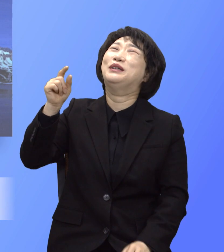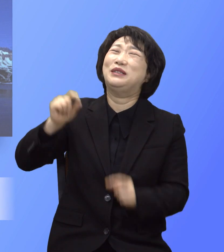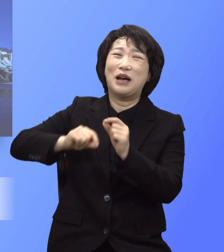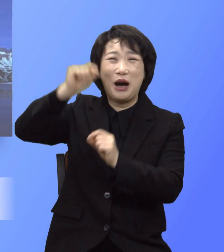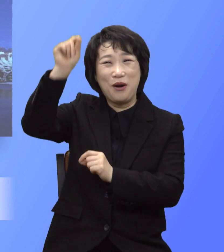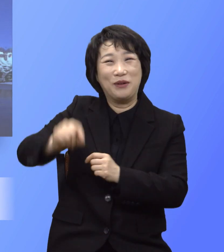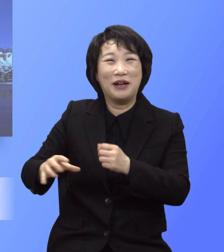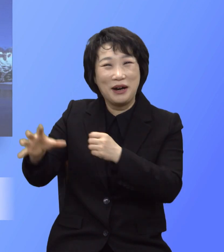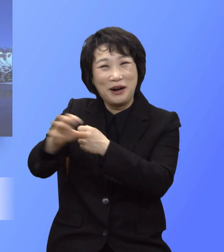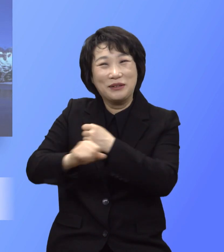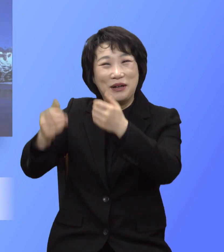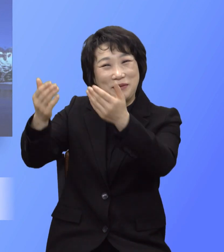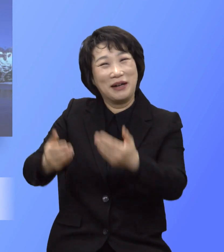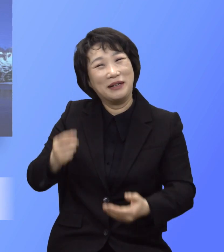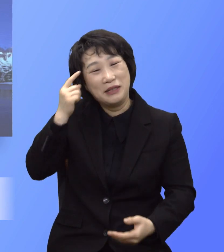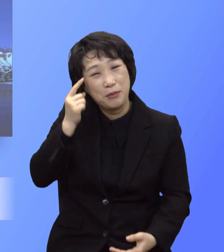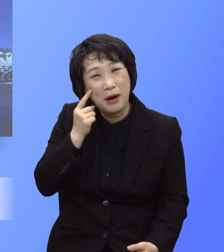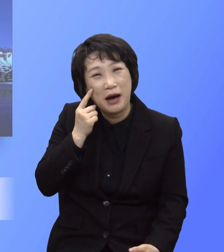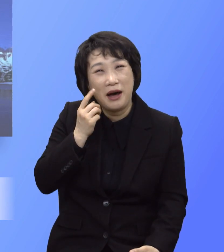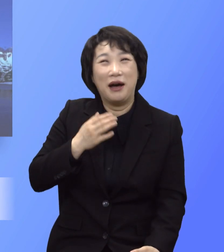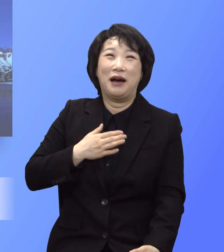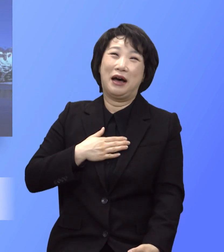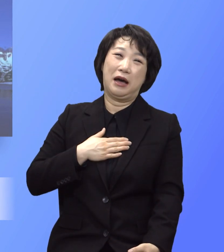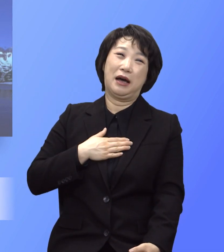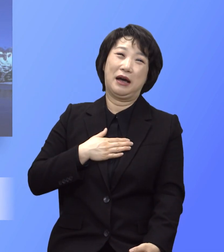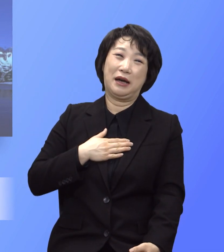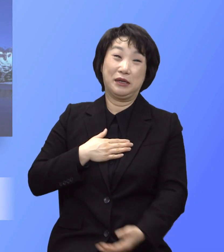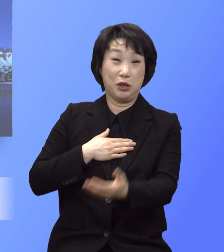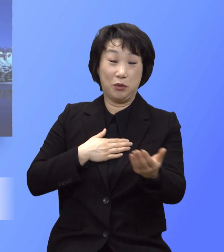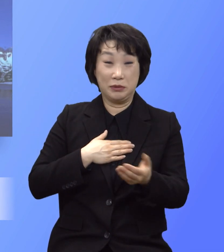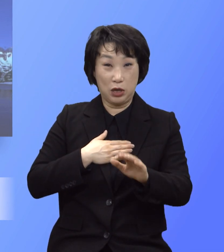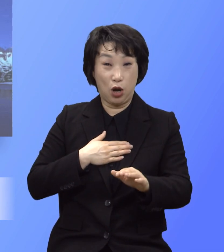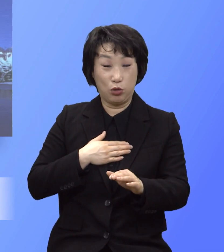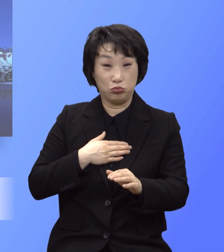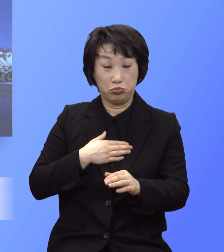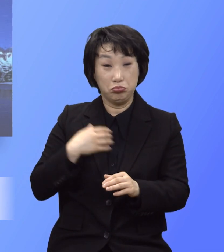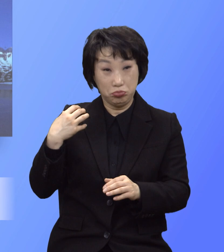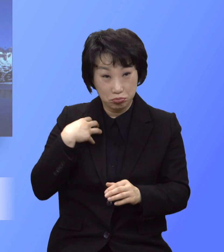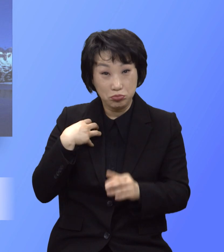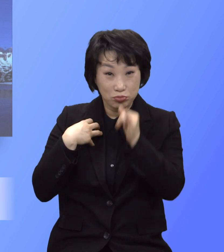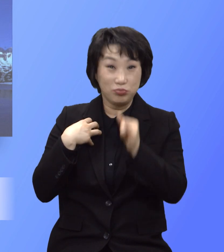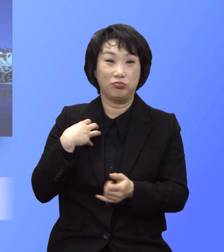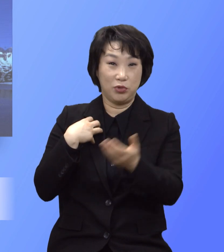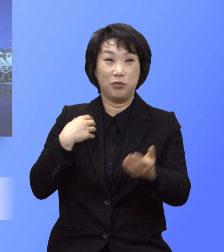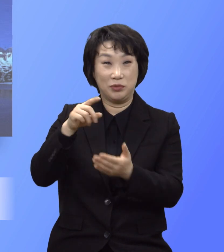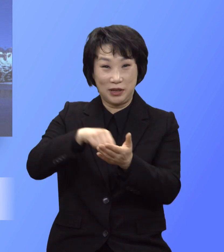곳으로 거둔다고 한다면 당연히 지불해야 되지 않습니까?